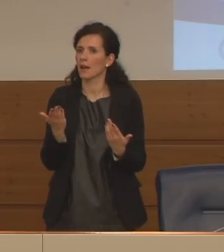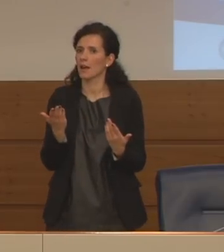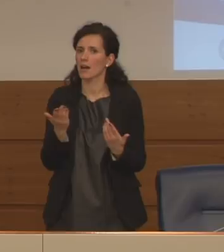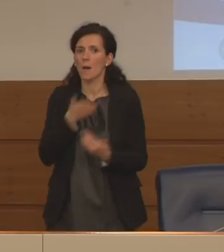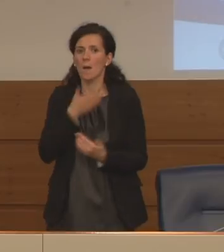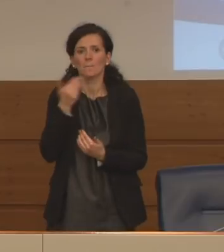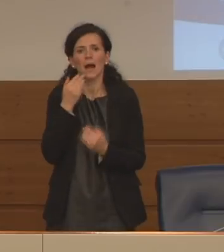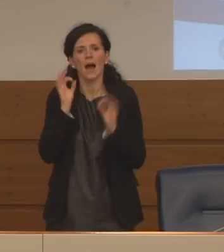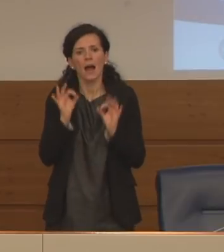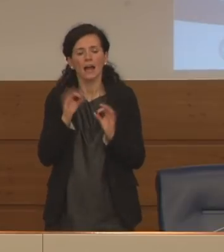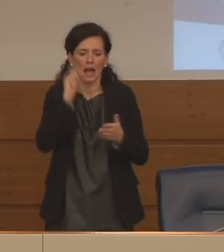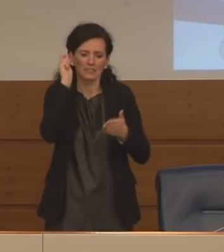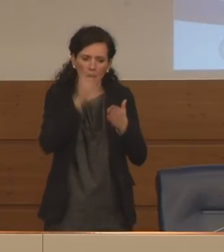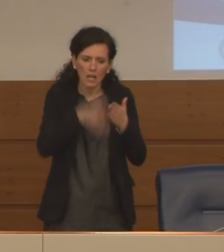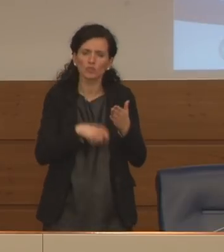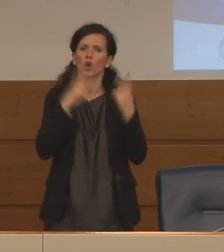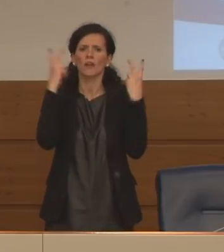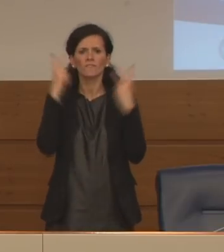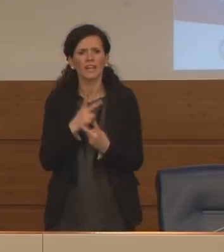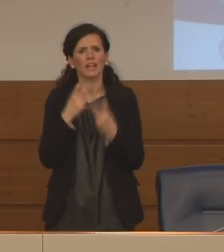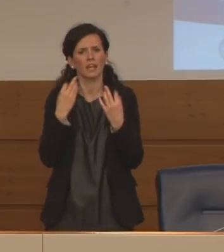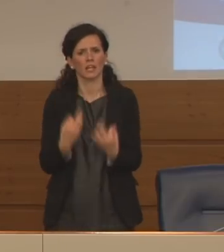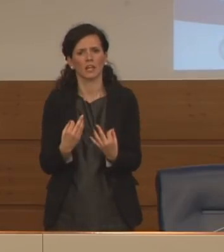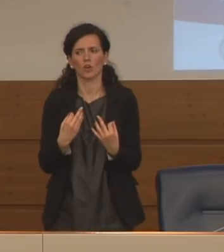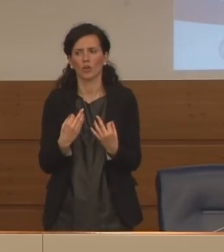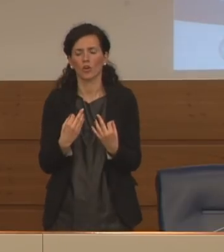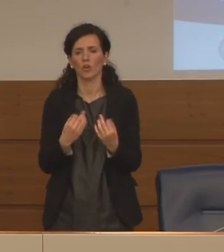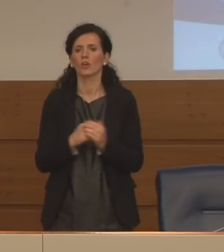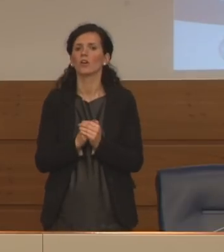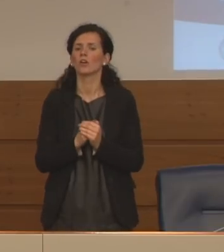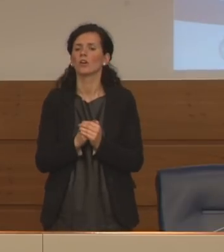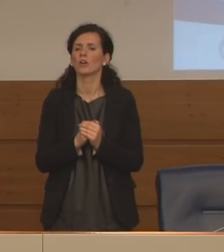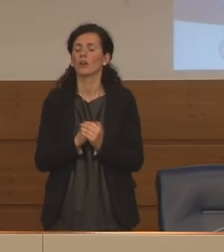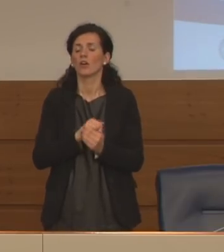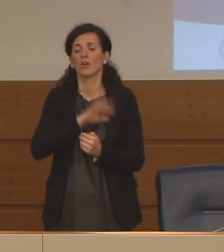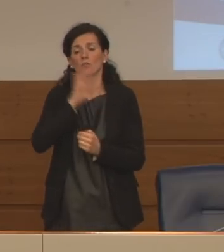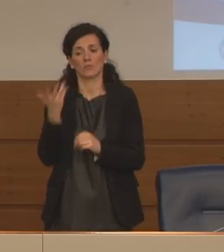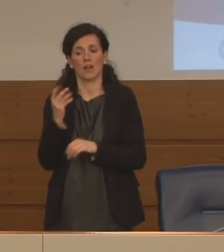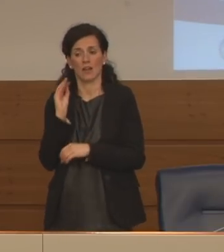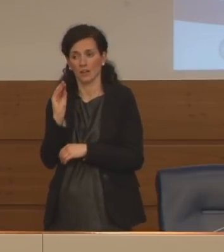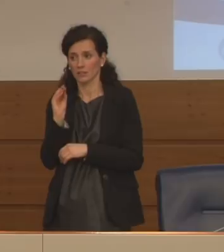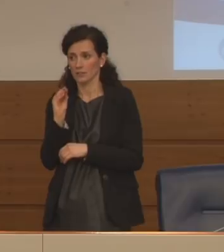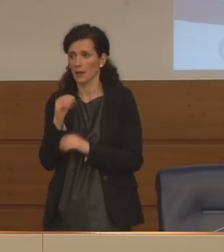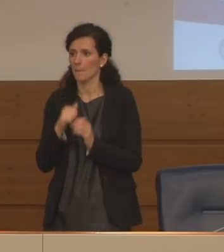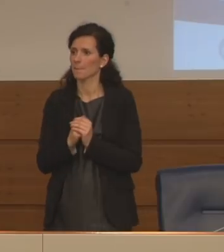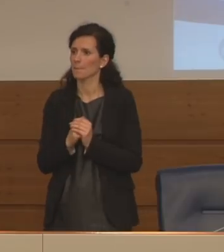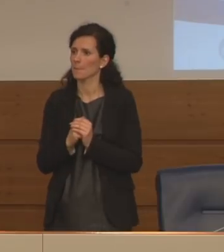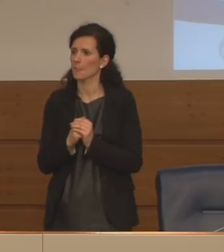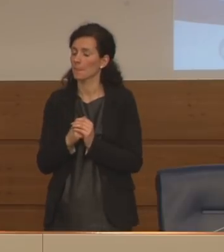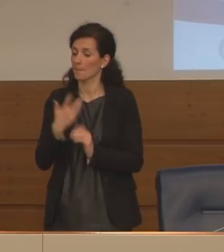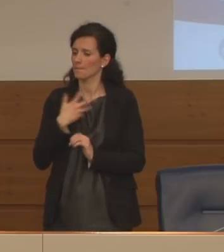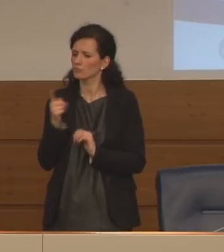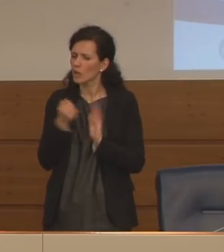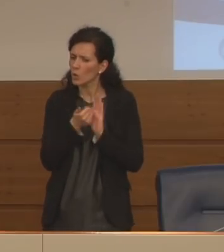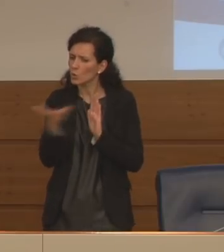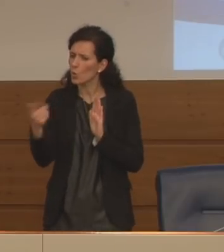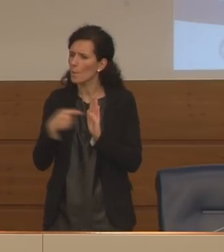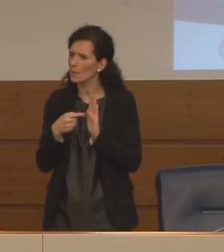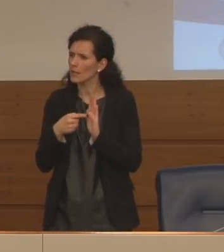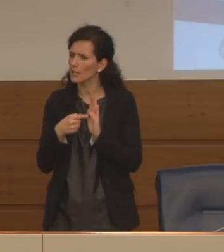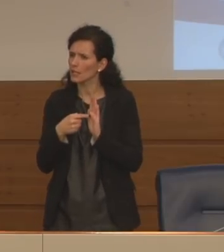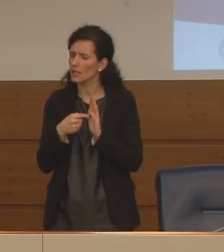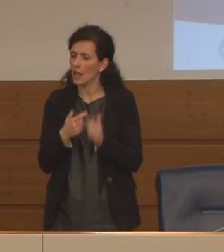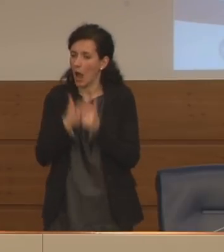le sanzioni reali dall'altra parte le volevo chiedere avete i numeri sull'incremento delle